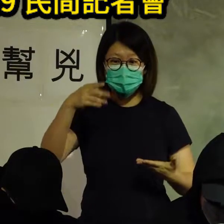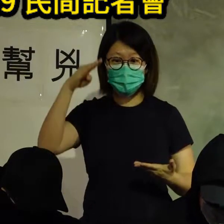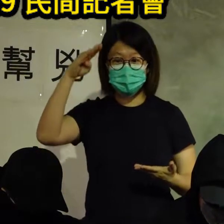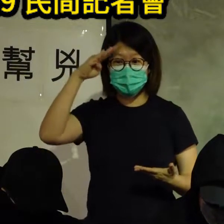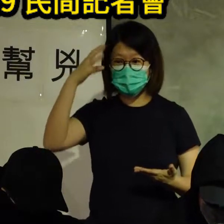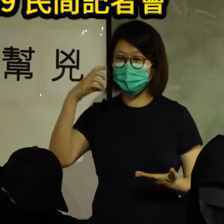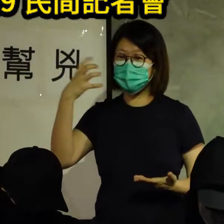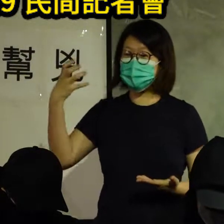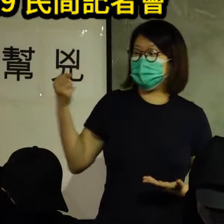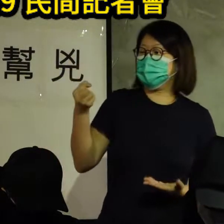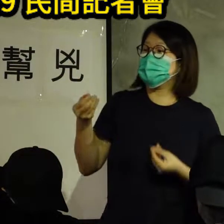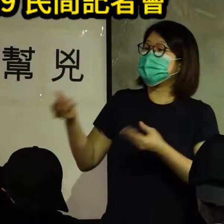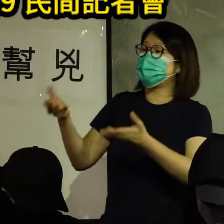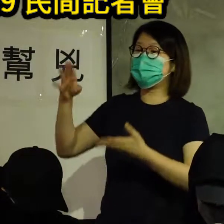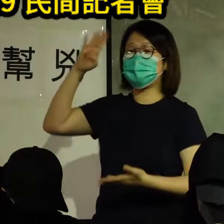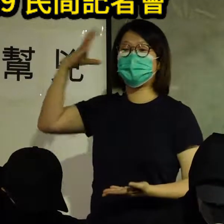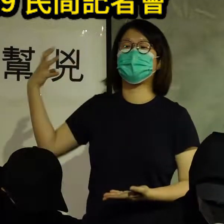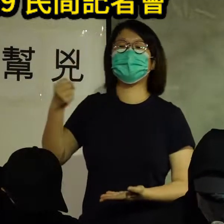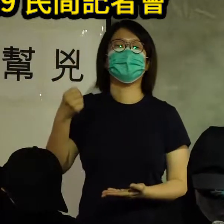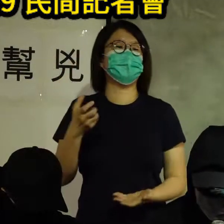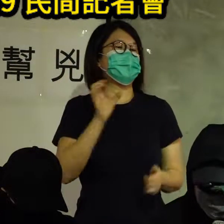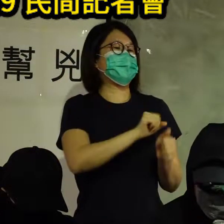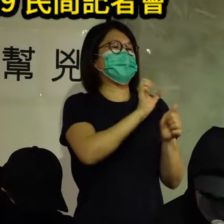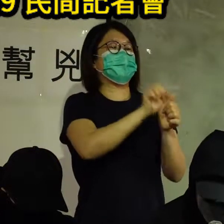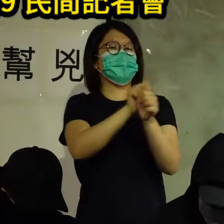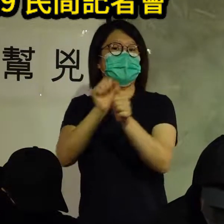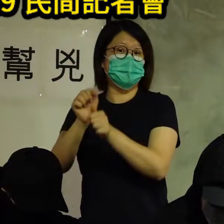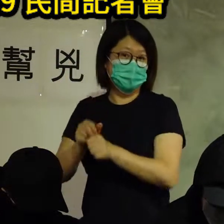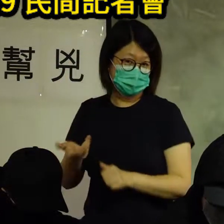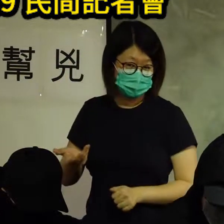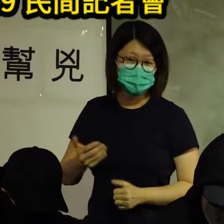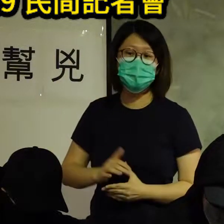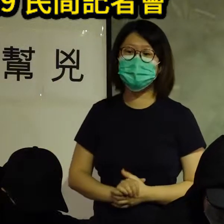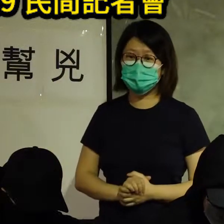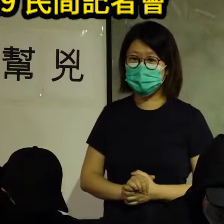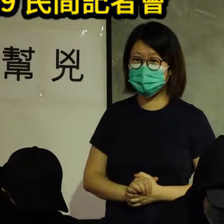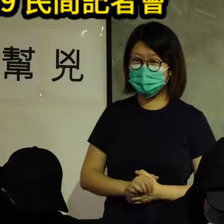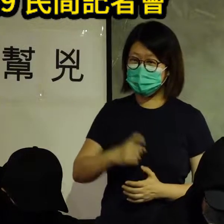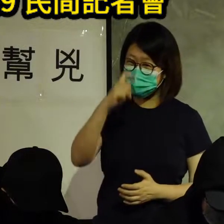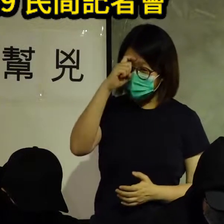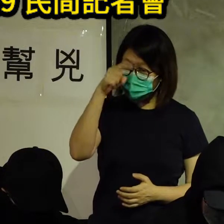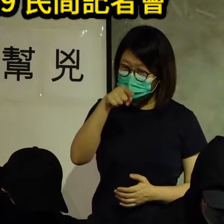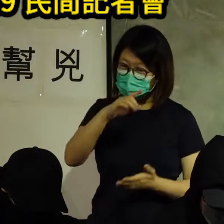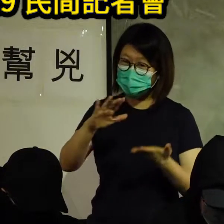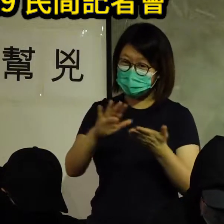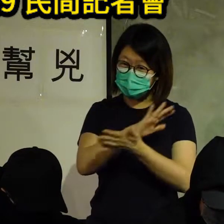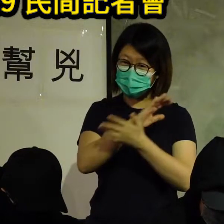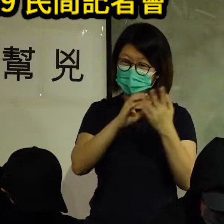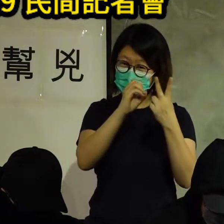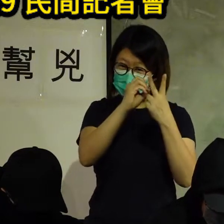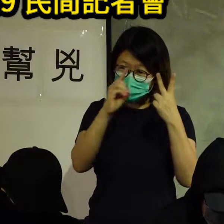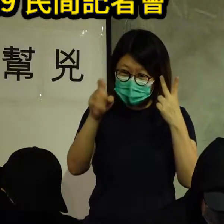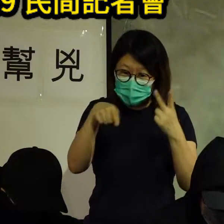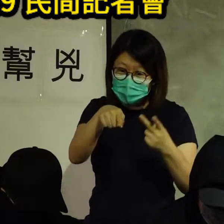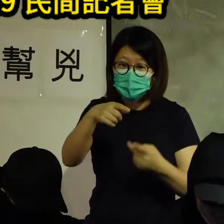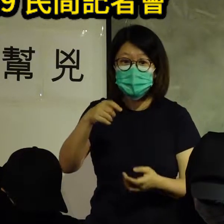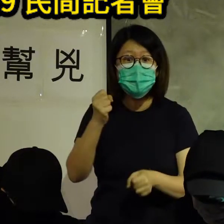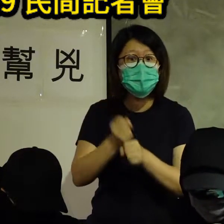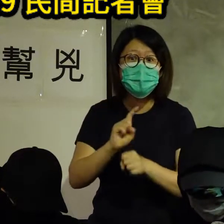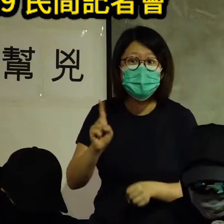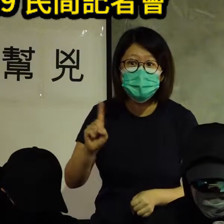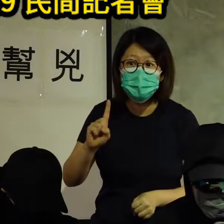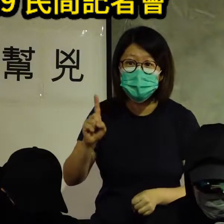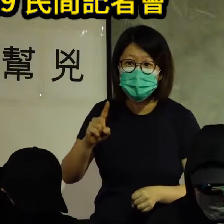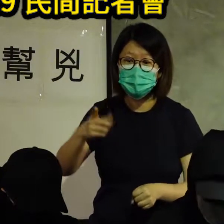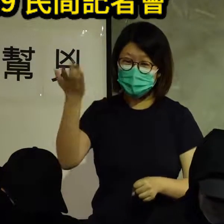政權在去年為了繞過立法程序援引了殖民統治時期制定的緊